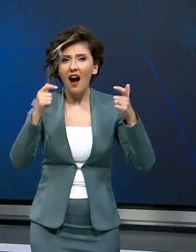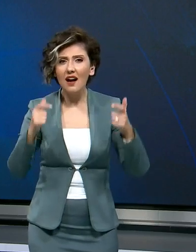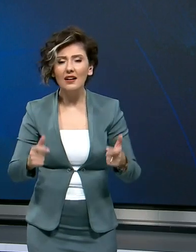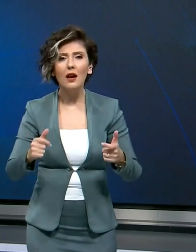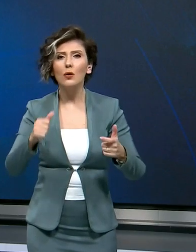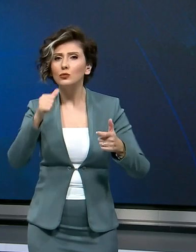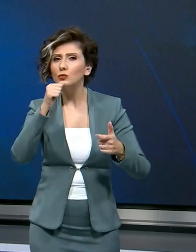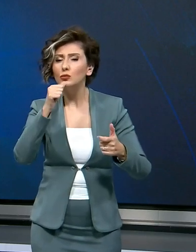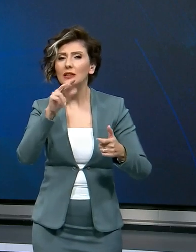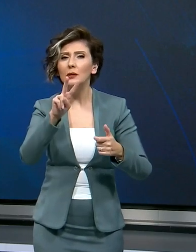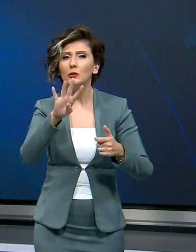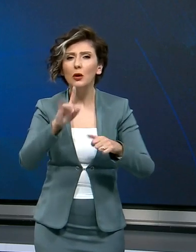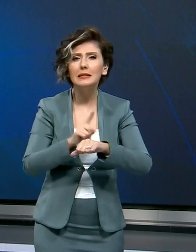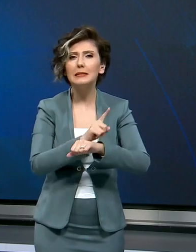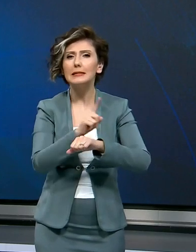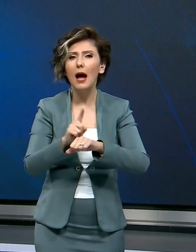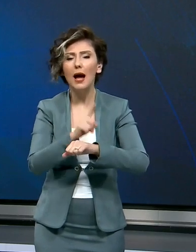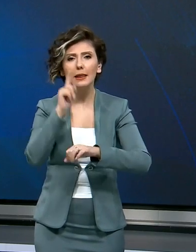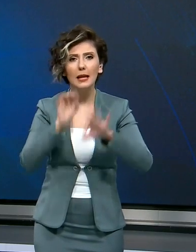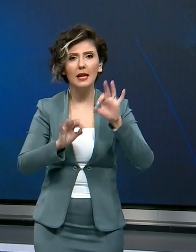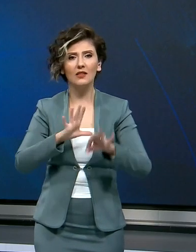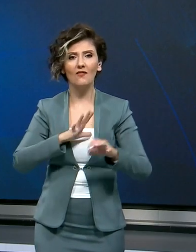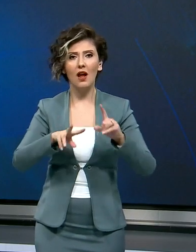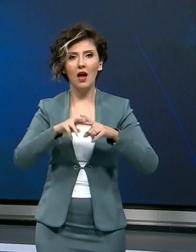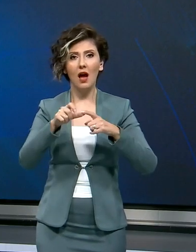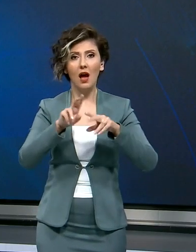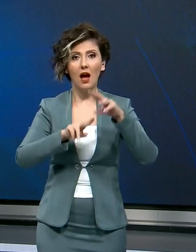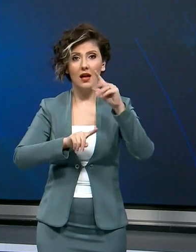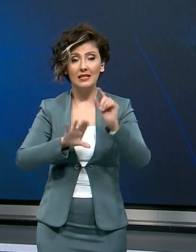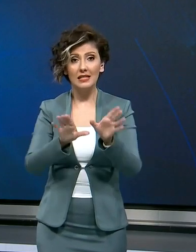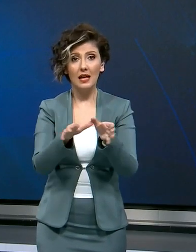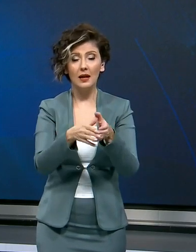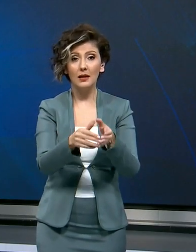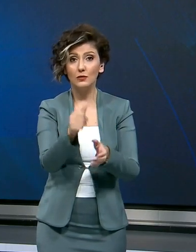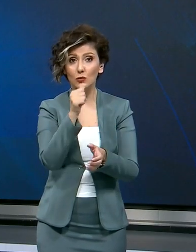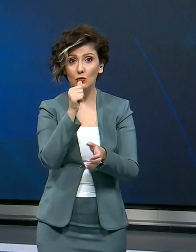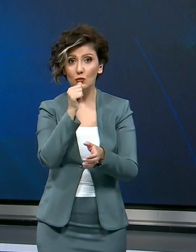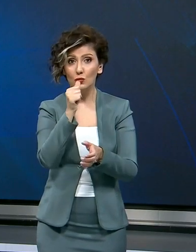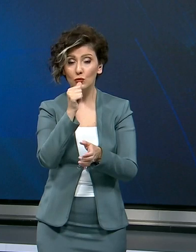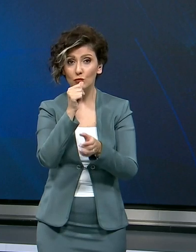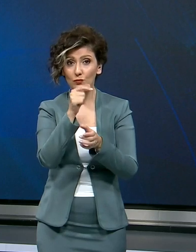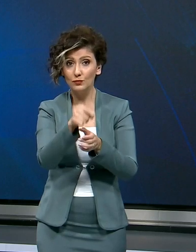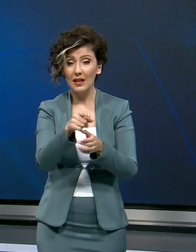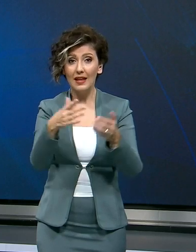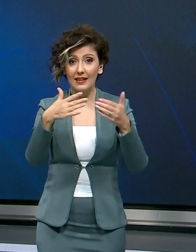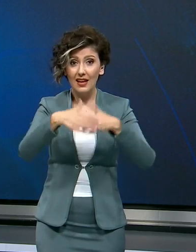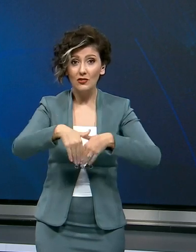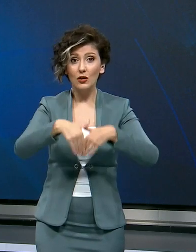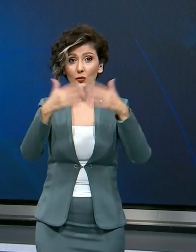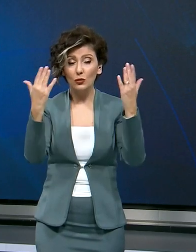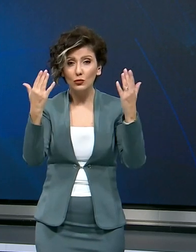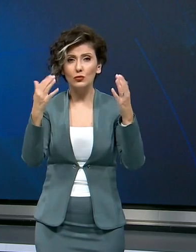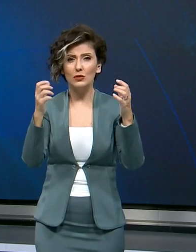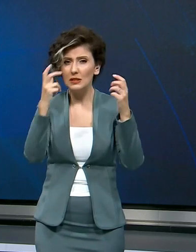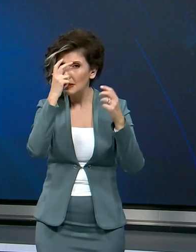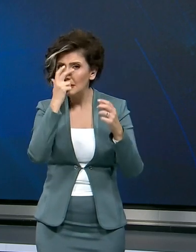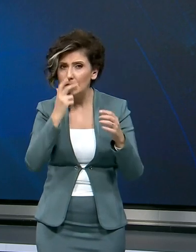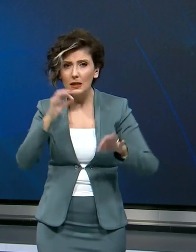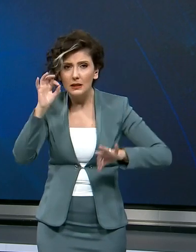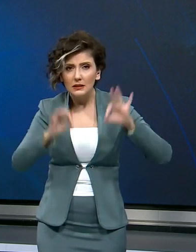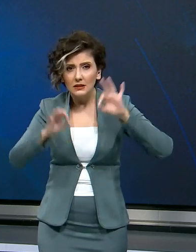Başkentin suyu 24 saat denetim altında. ASKİ ekipleri içme suyu şebekesinde gece gündüz hassas